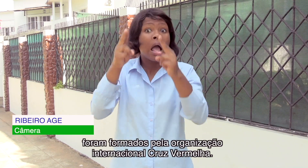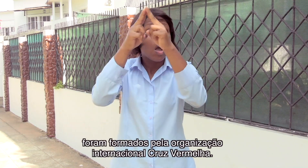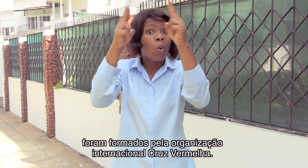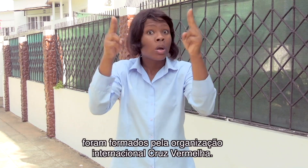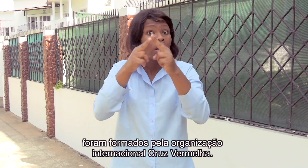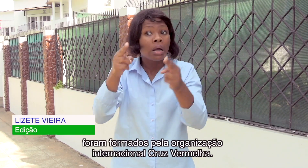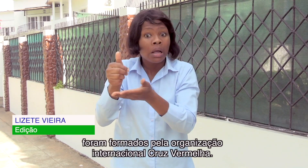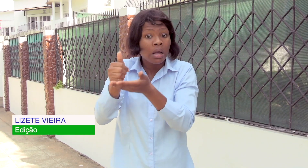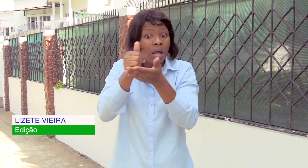Vermelha